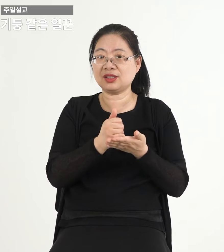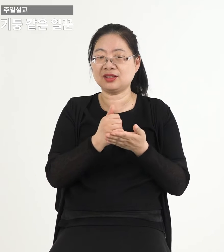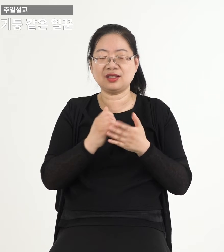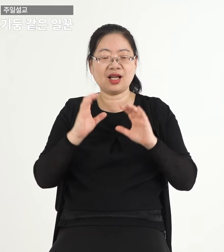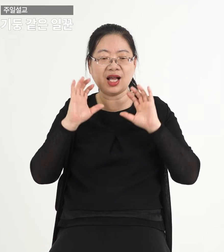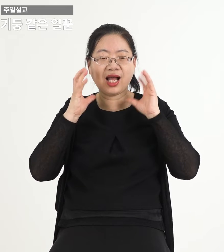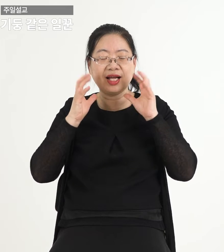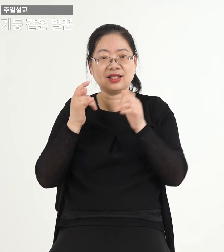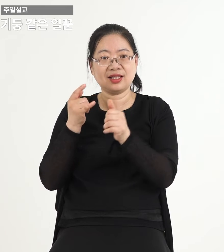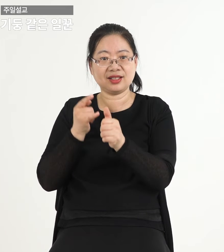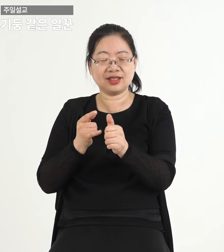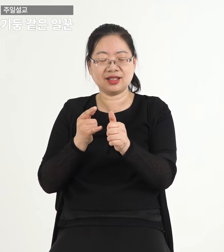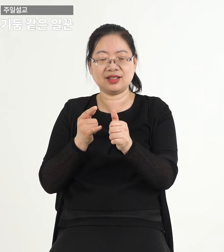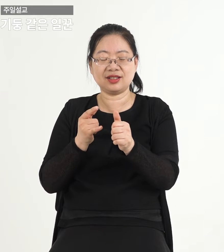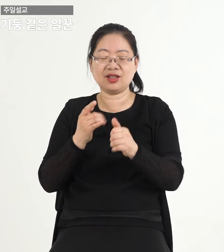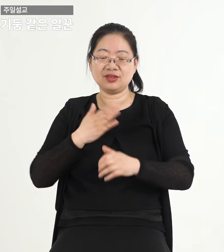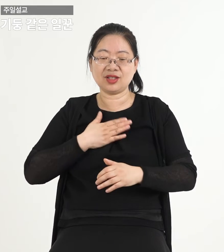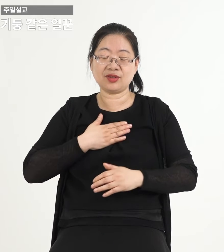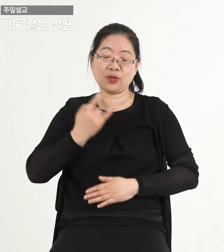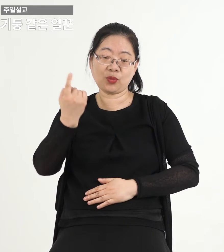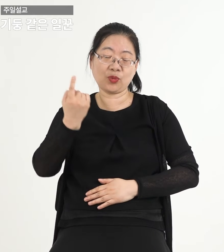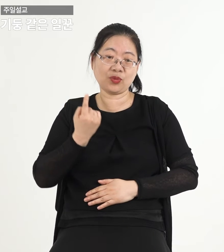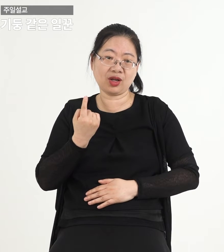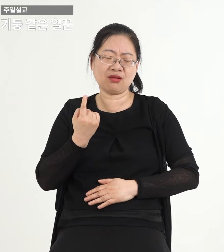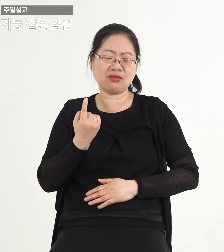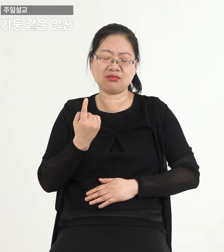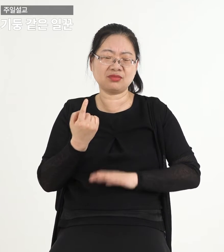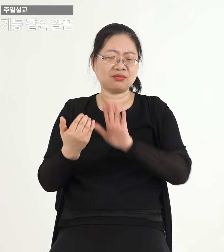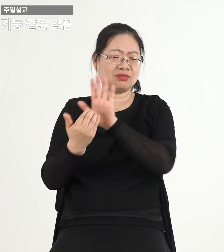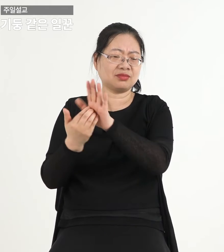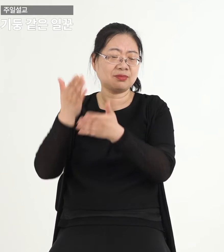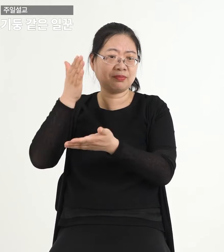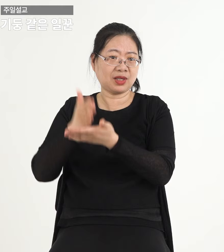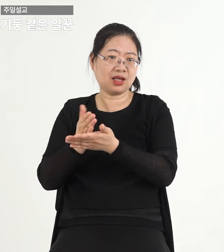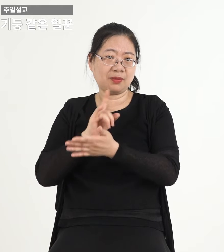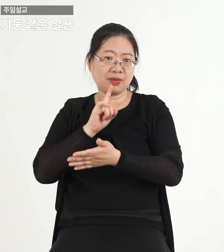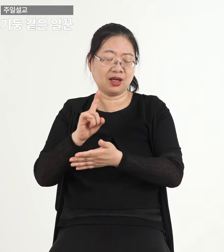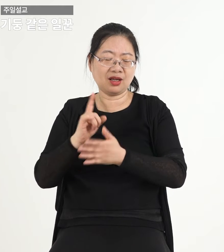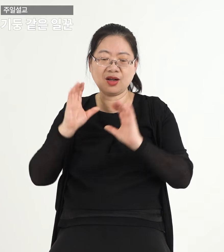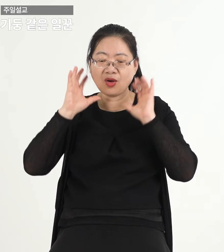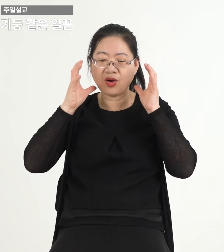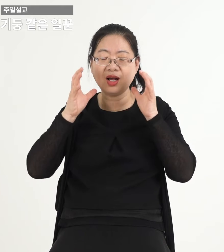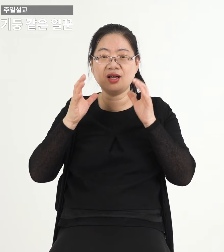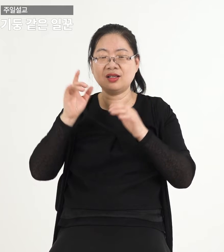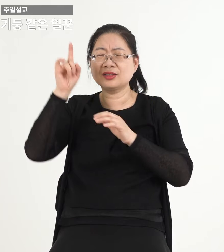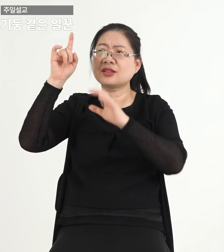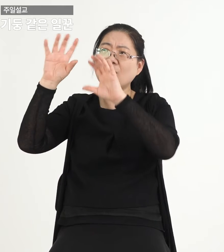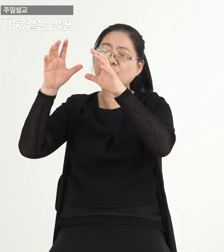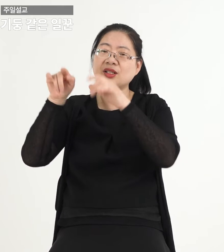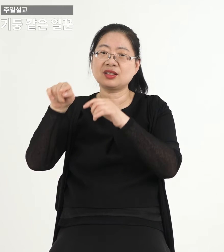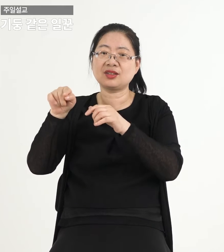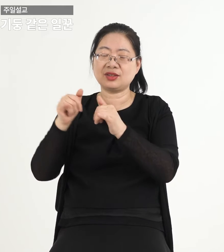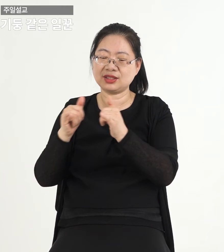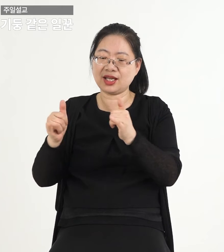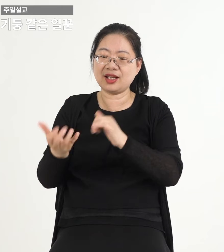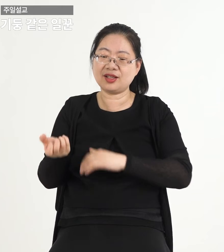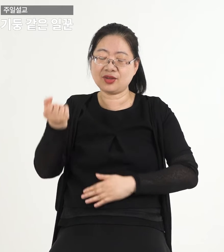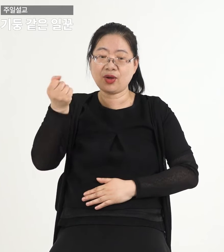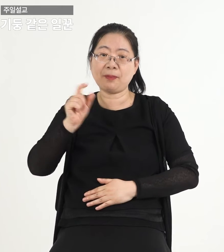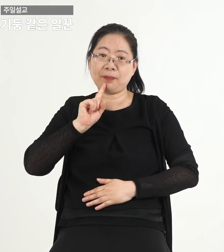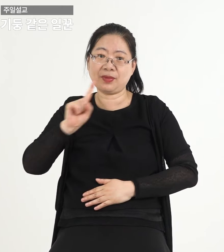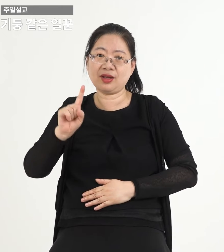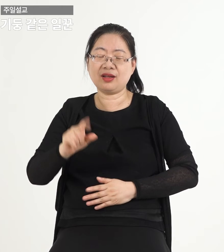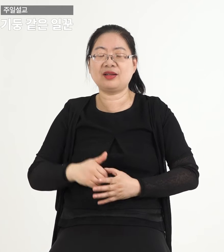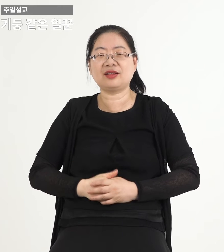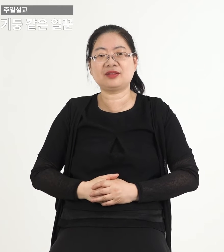어린아이를 놓고 어린아이가 내게 오는 것을 금하지 말라. 어린아이는 천국은 이런 자의 것이니라